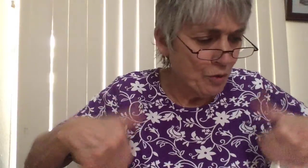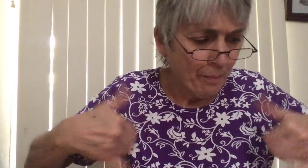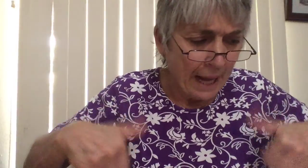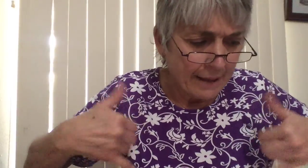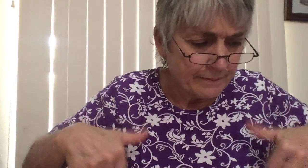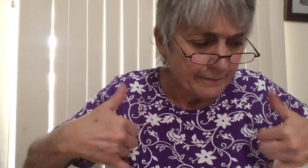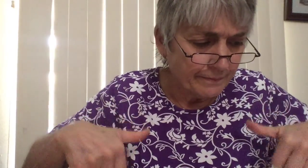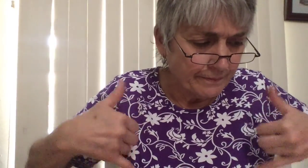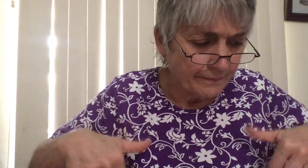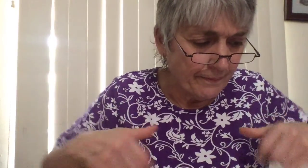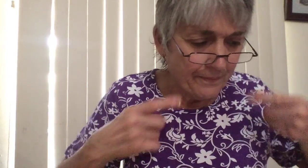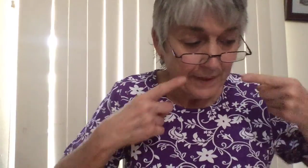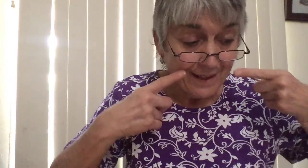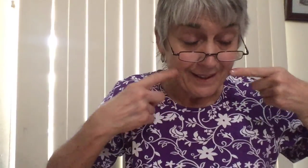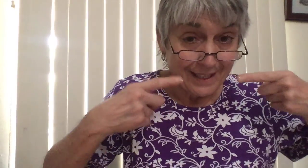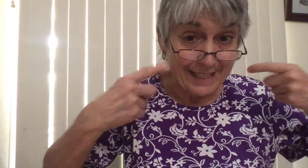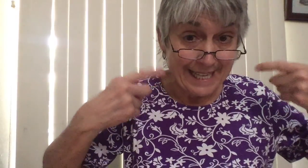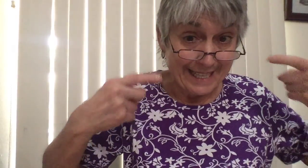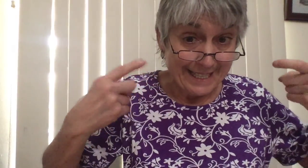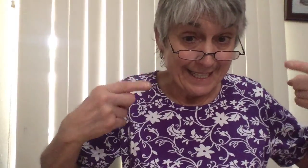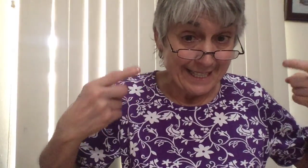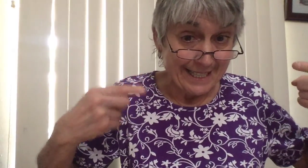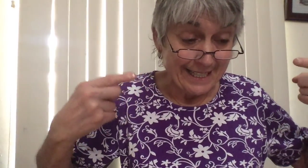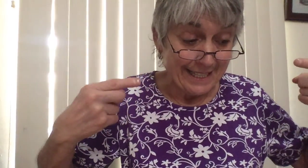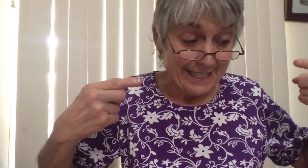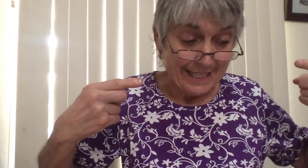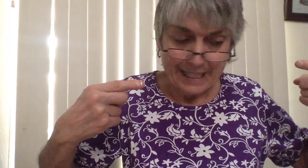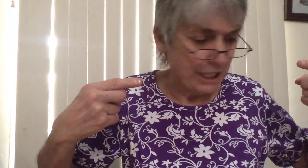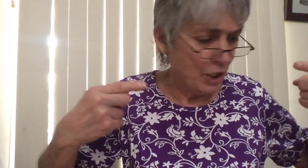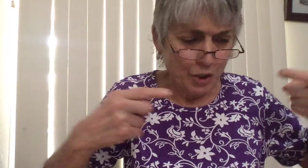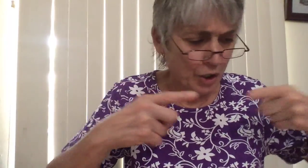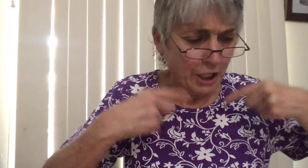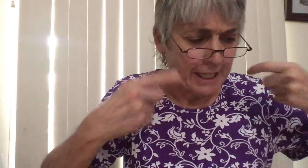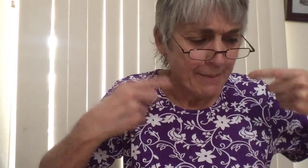pas. Rit. Il ne rit pas.